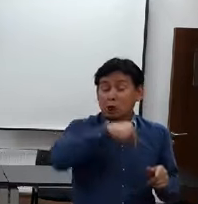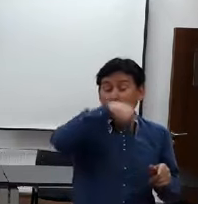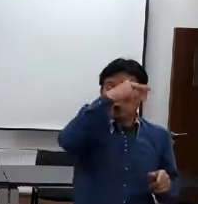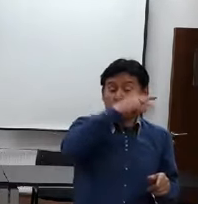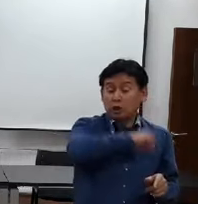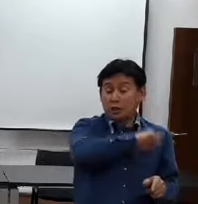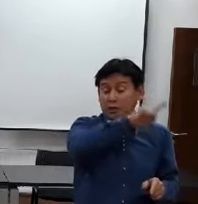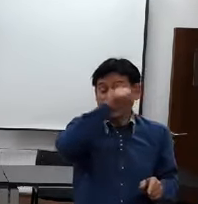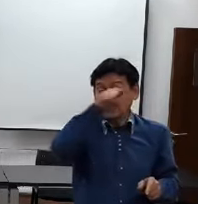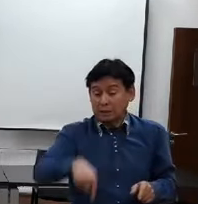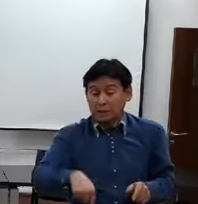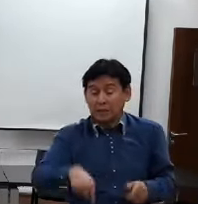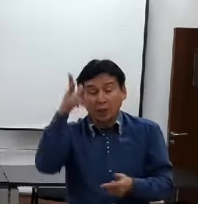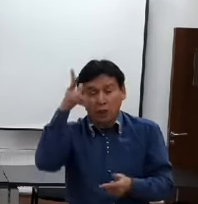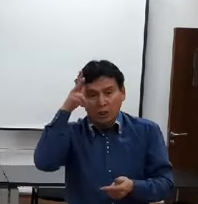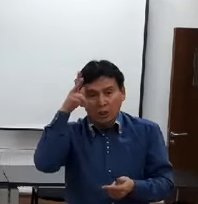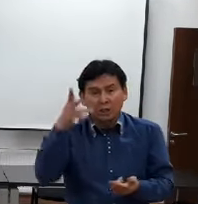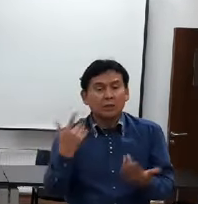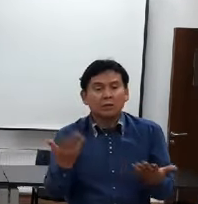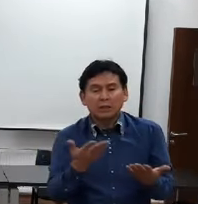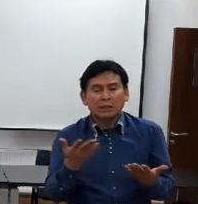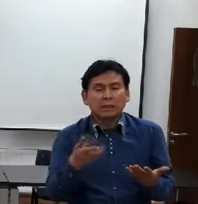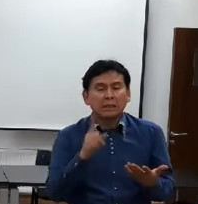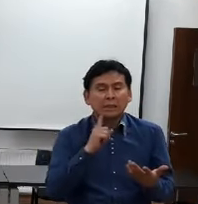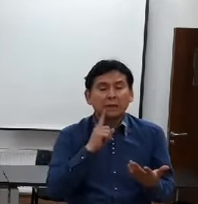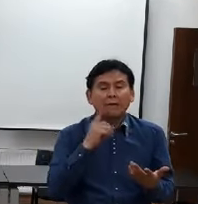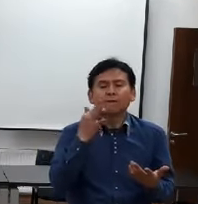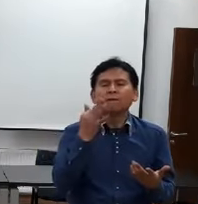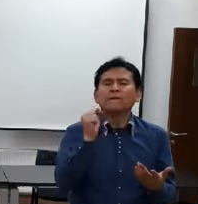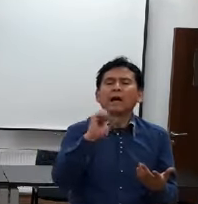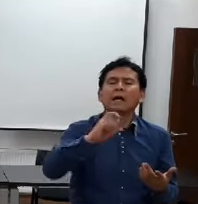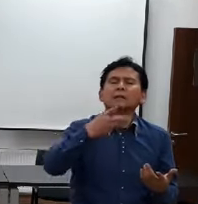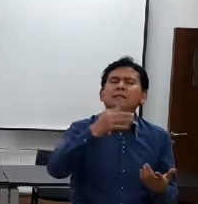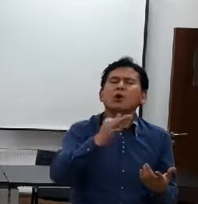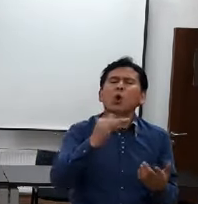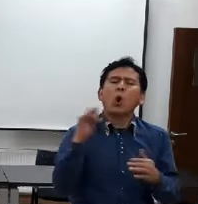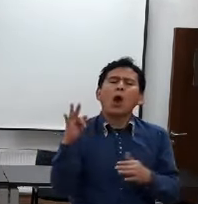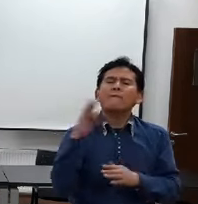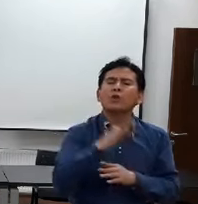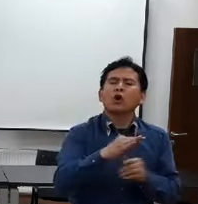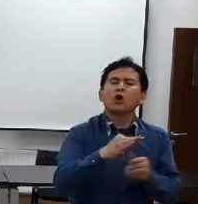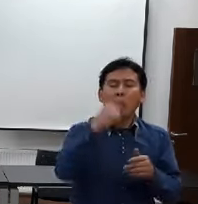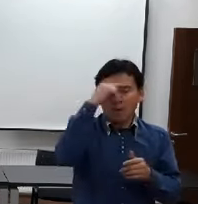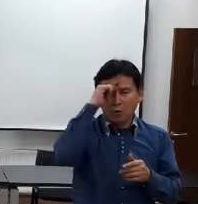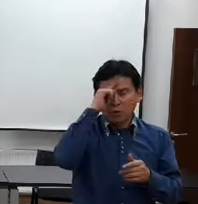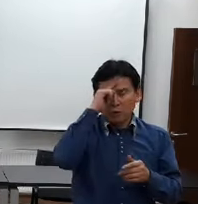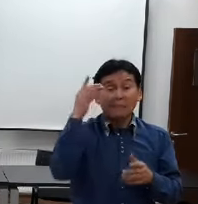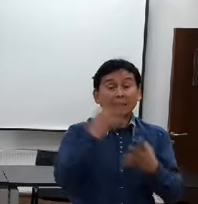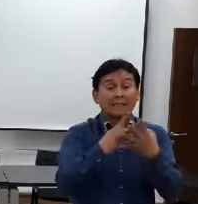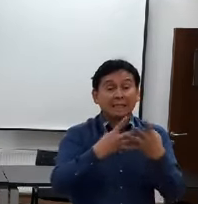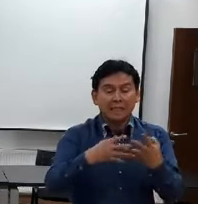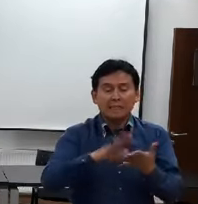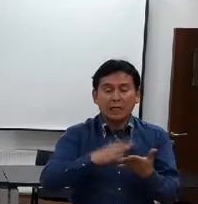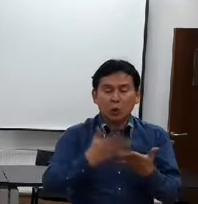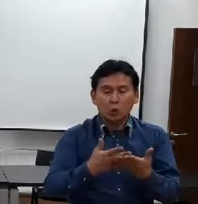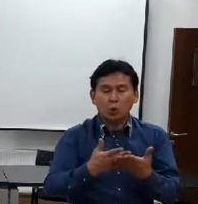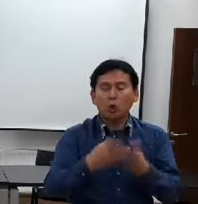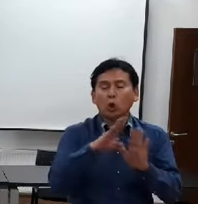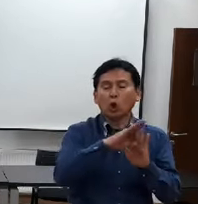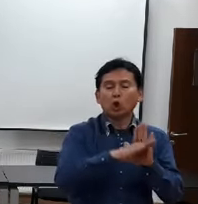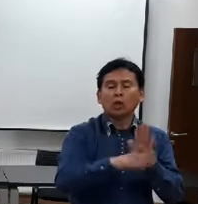del país hasta la capital regional va a ser a través de la FACH o avión ambulancia procede de nuestra red de salud con todos los